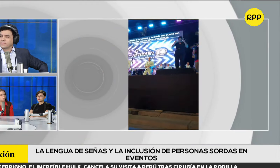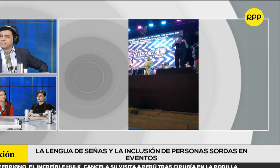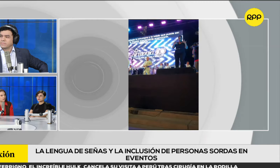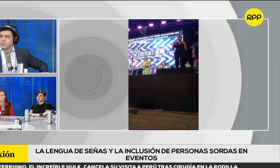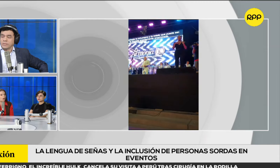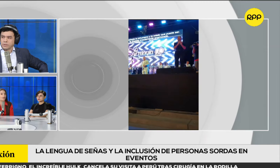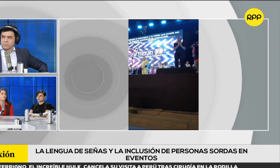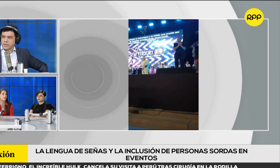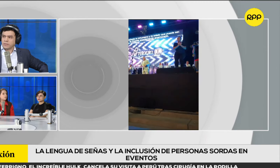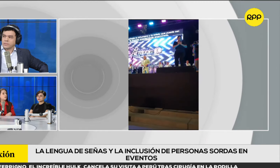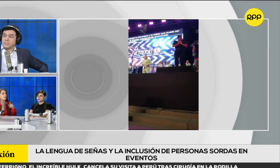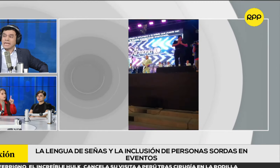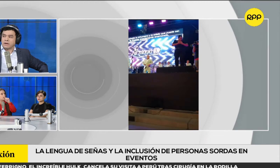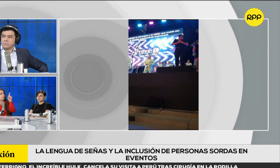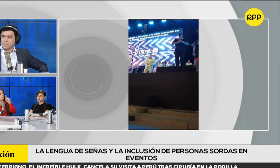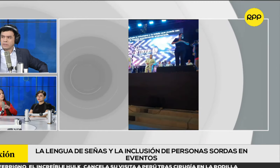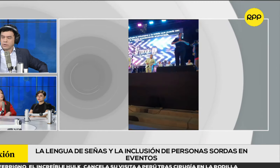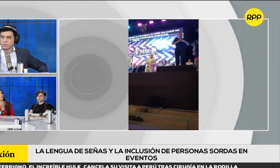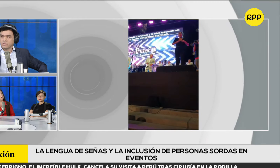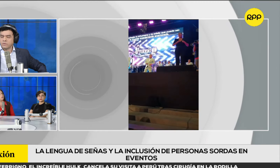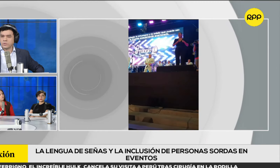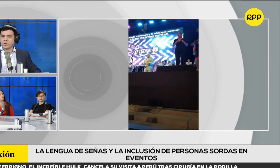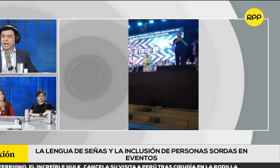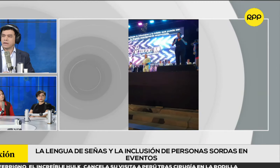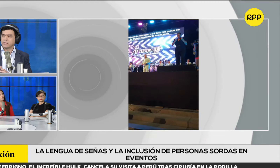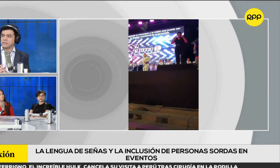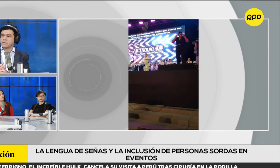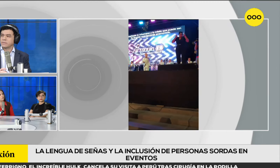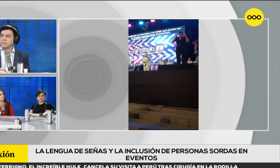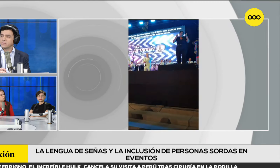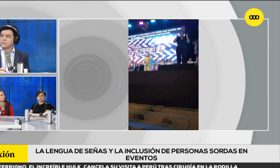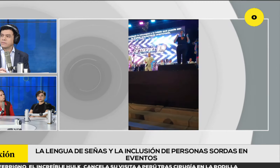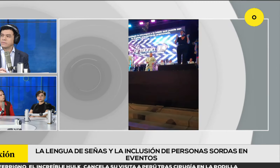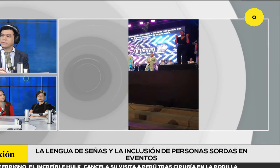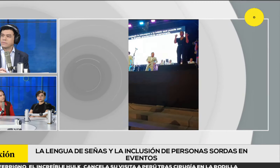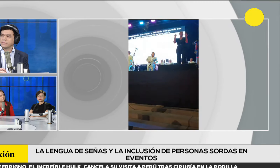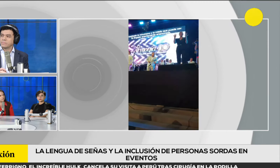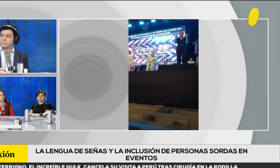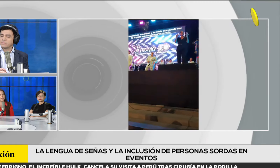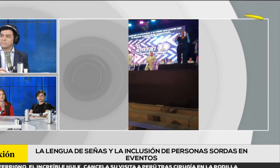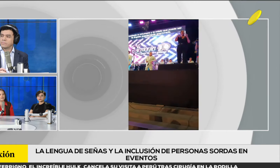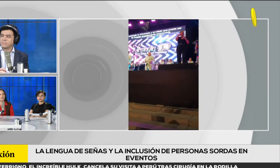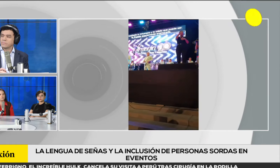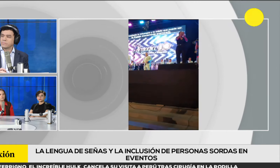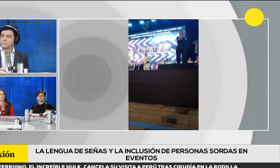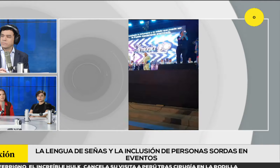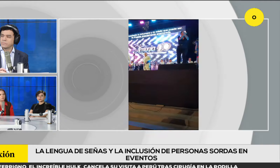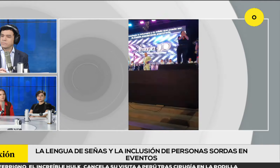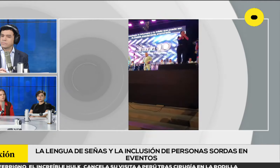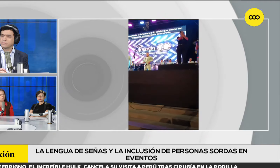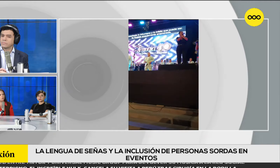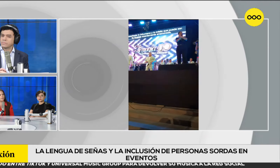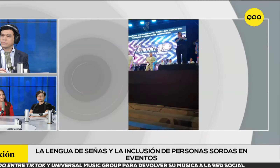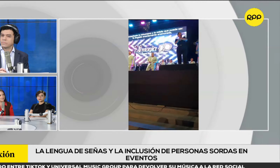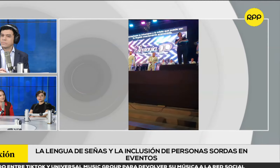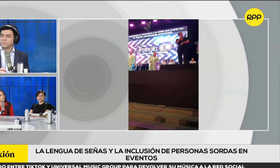pasado. Cuéntanos un poquito de esos chalecos vibratorios. ¿Cómo funcionan? Es una tecnología que hemos podido adquirir el año